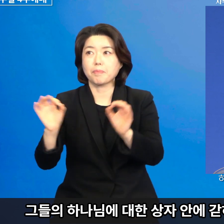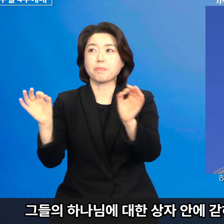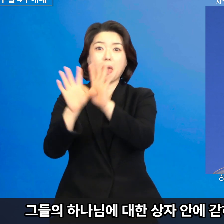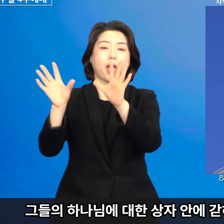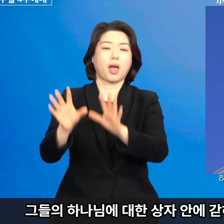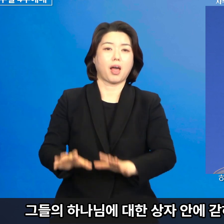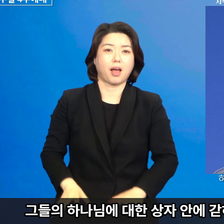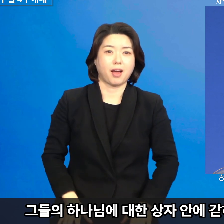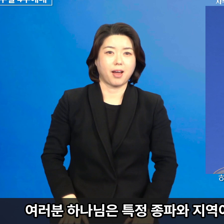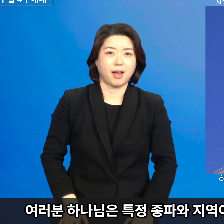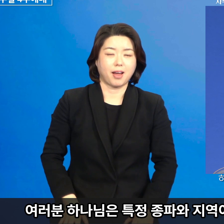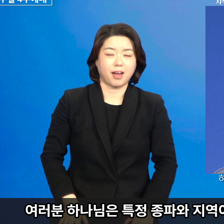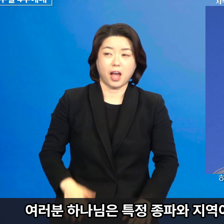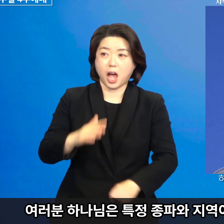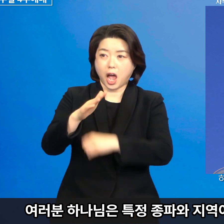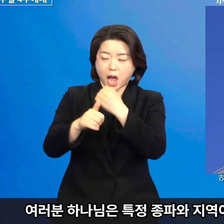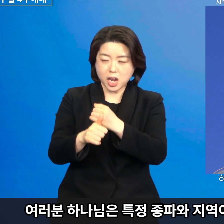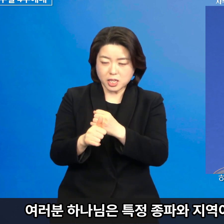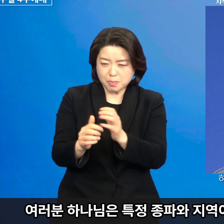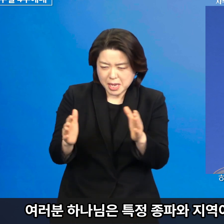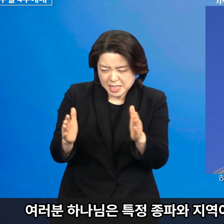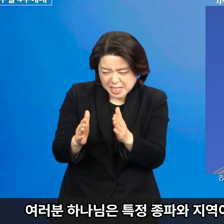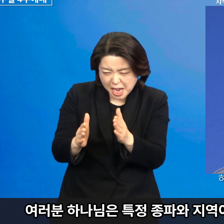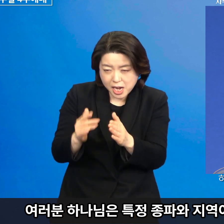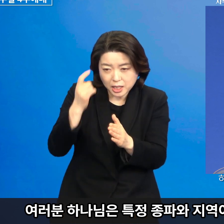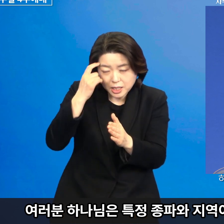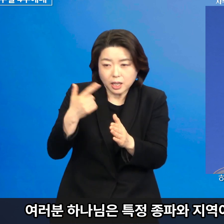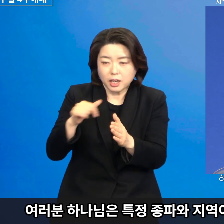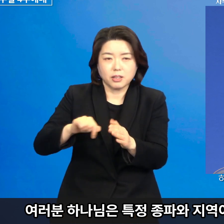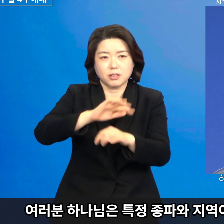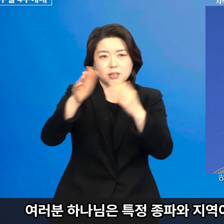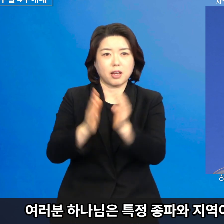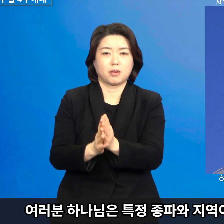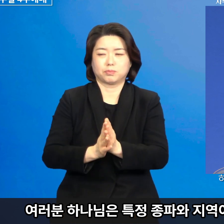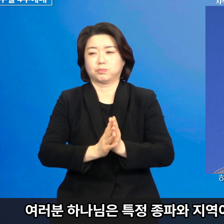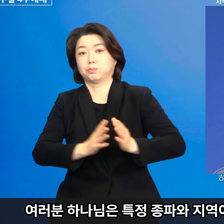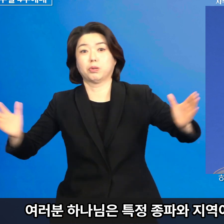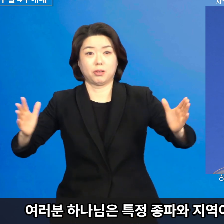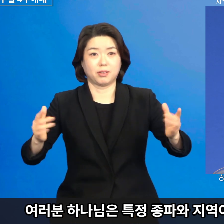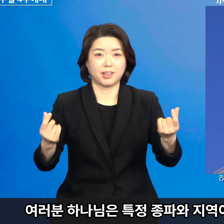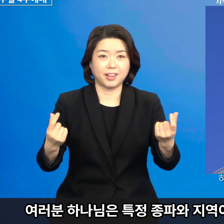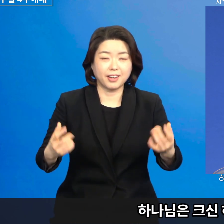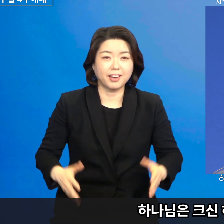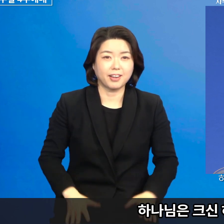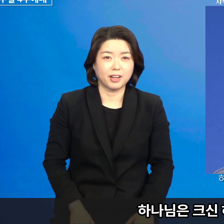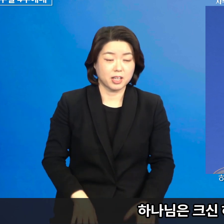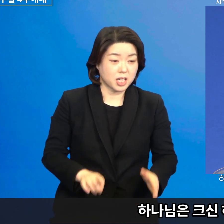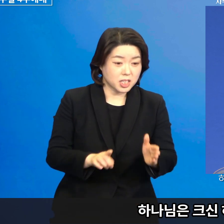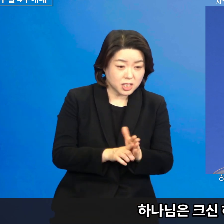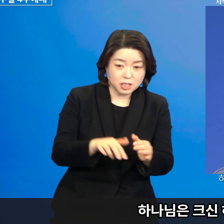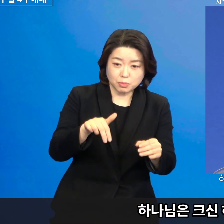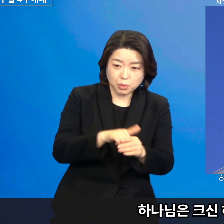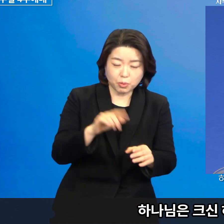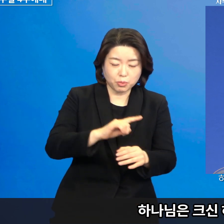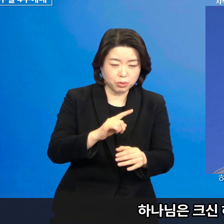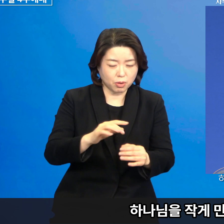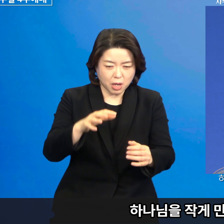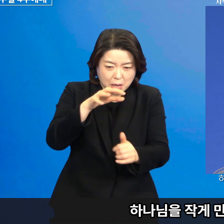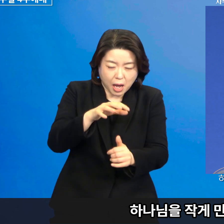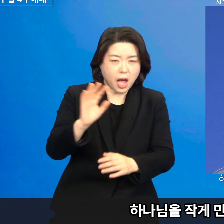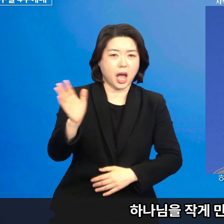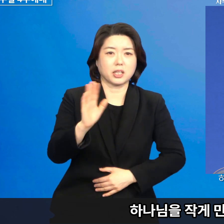깨는 시간이었어요. 여러분, 하나님은 특정 종파와 지역이나 신념에 갇히는 분이 아닙니다. 하나님은 크신